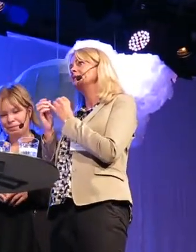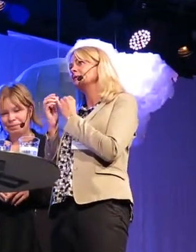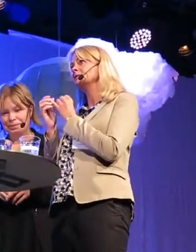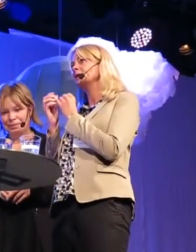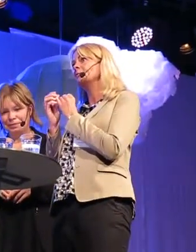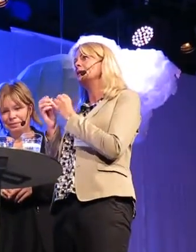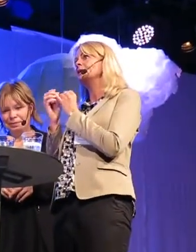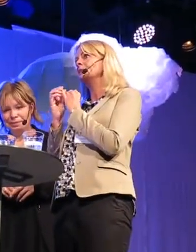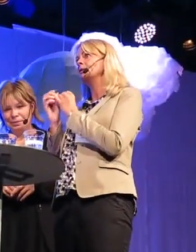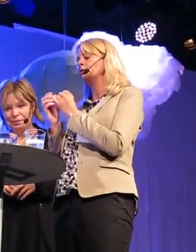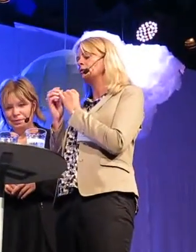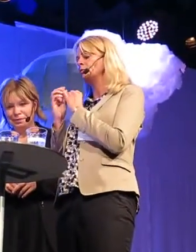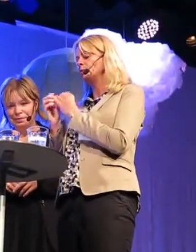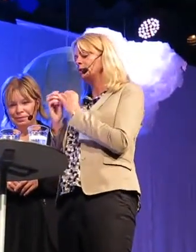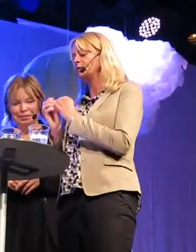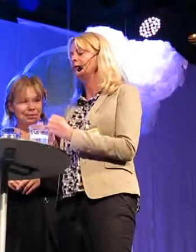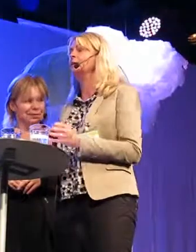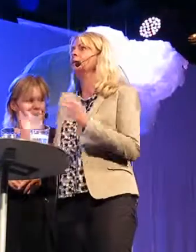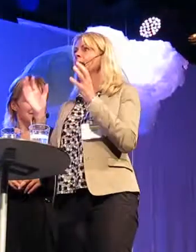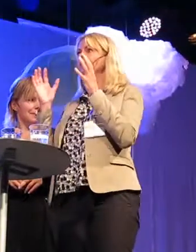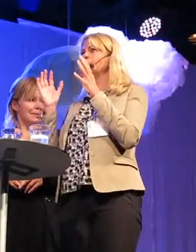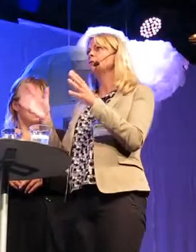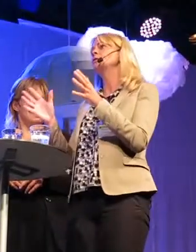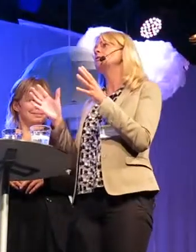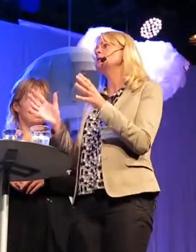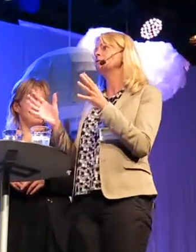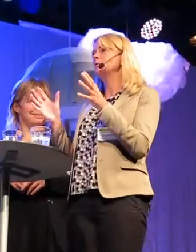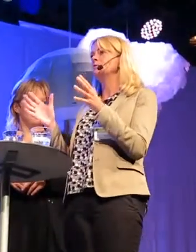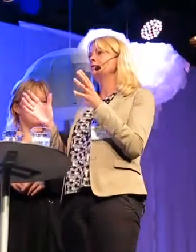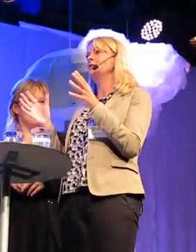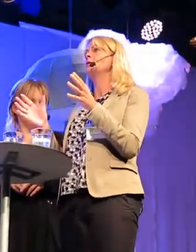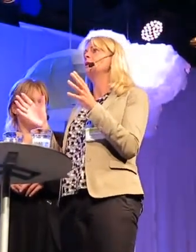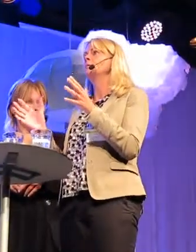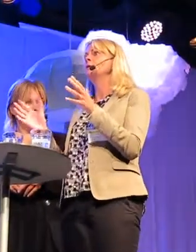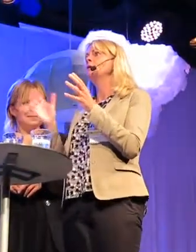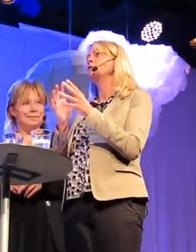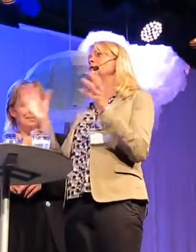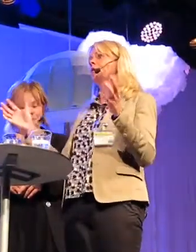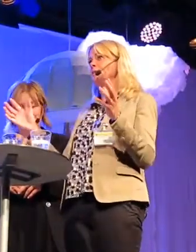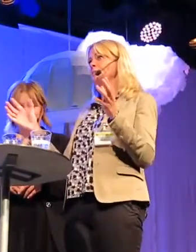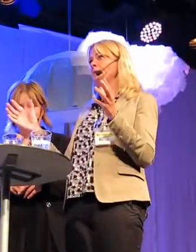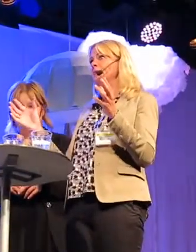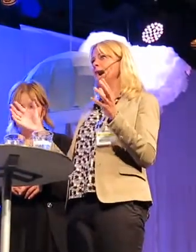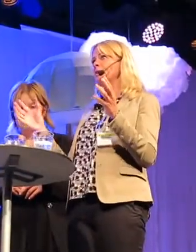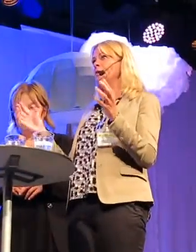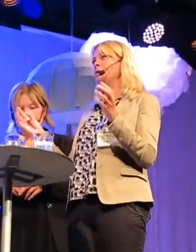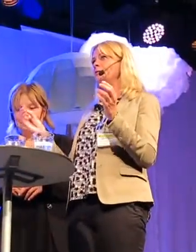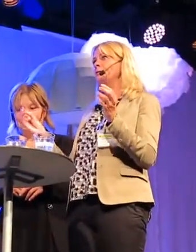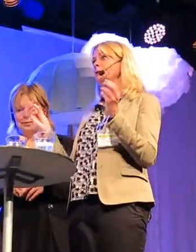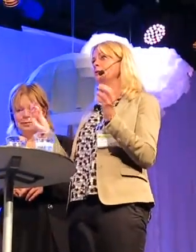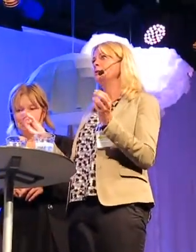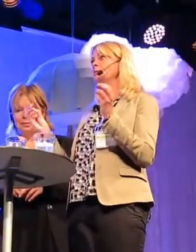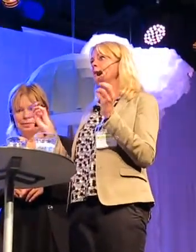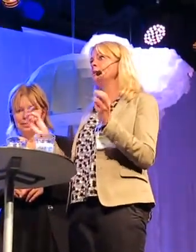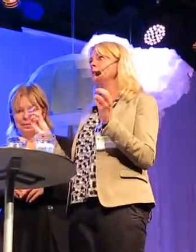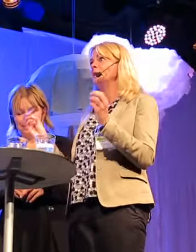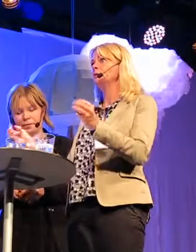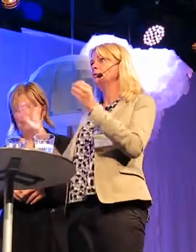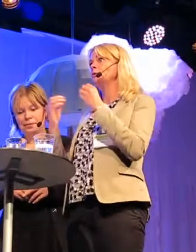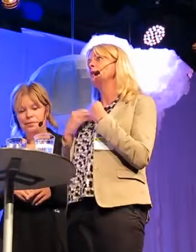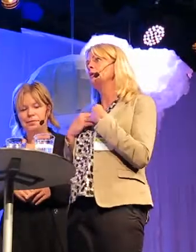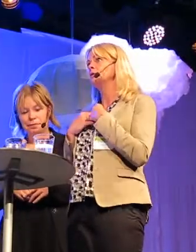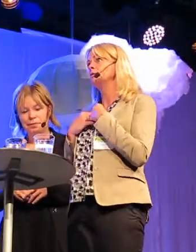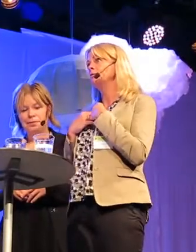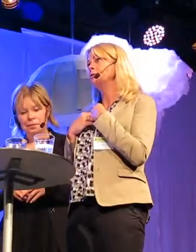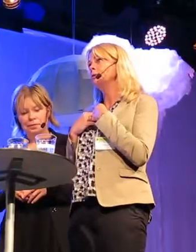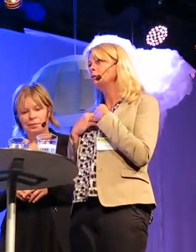det är ett ambitiöst mål i alla fall. Vi är också överens om att vi ska ha långsiktiga spelregler över mandatperioderna.